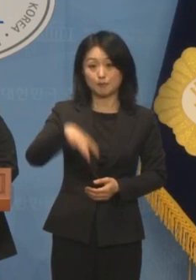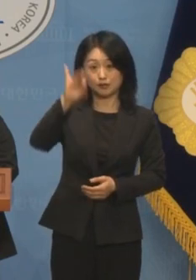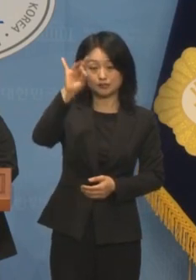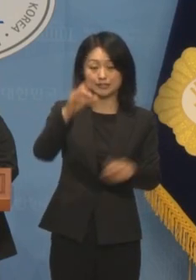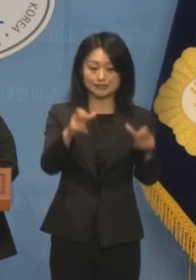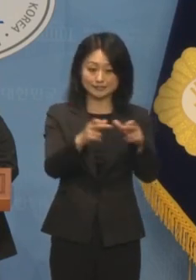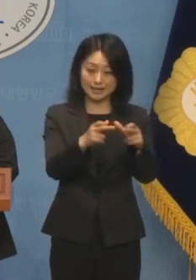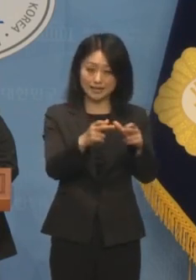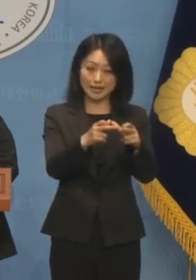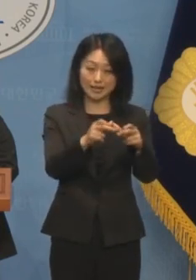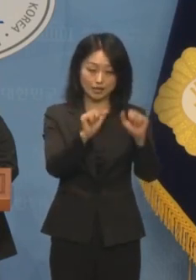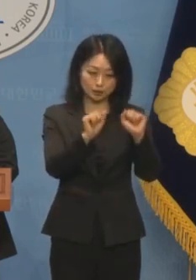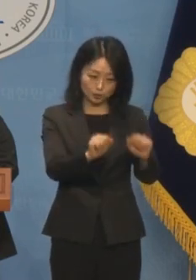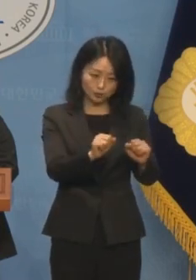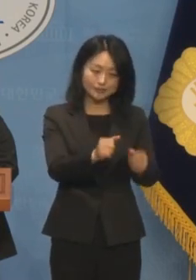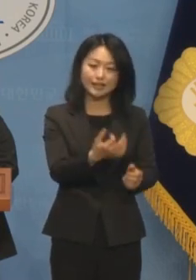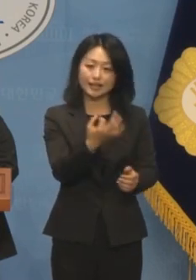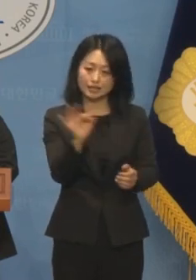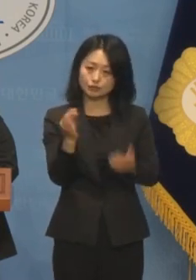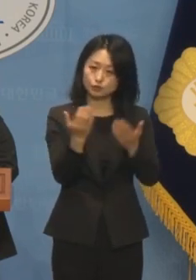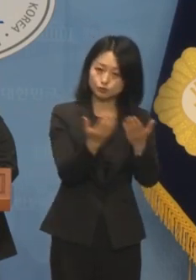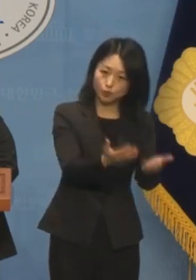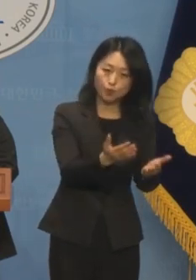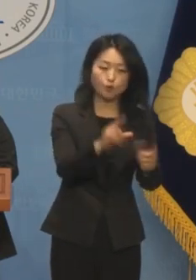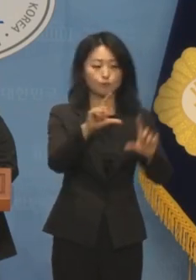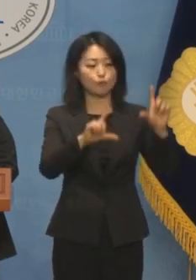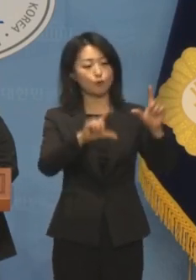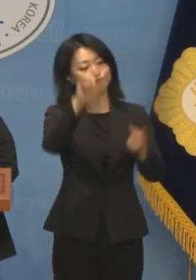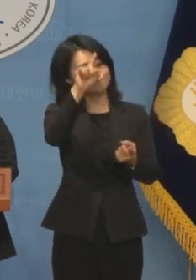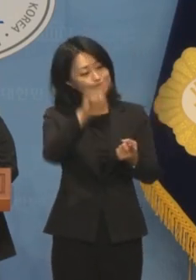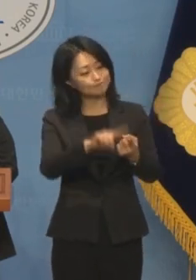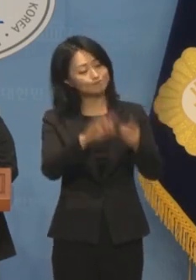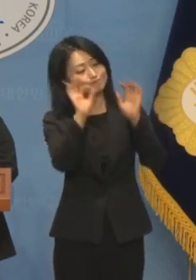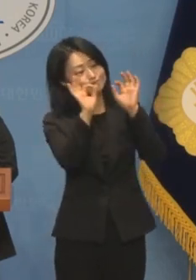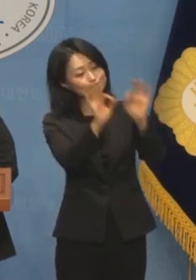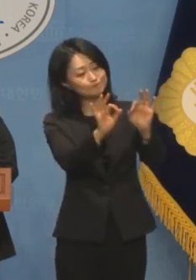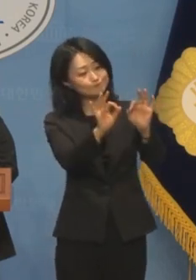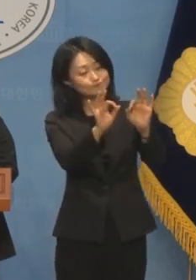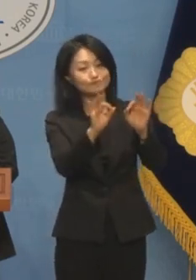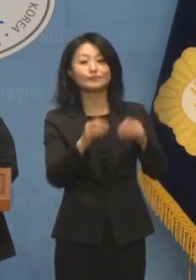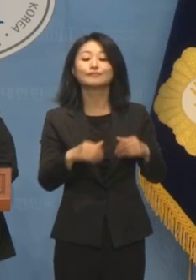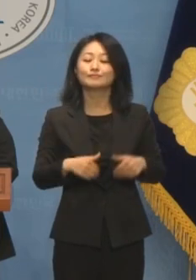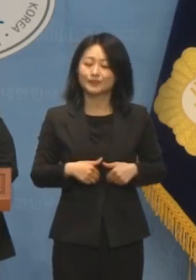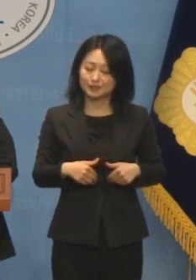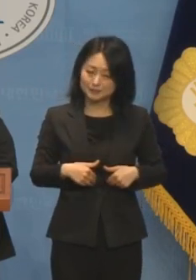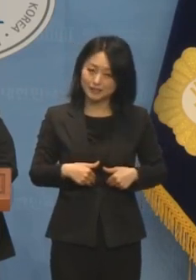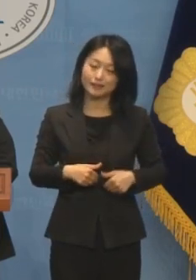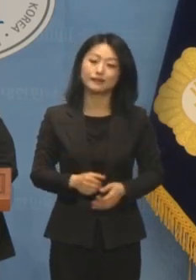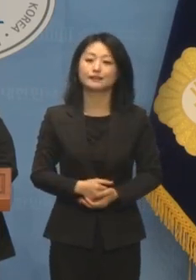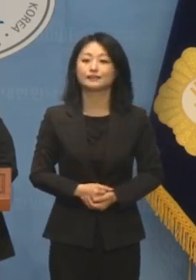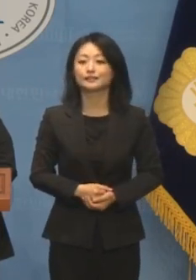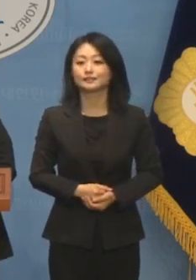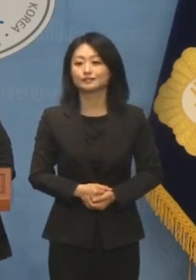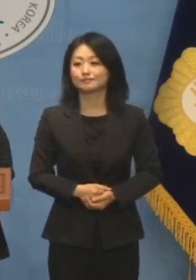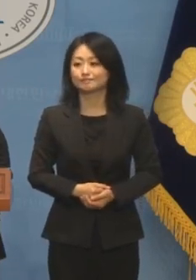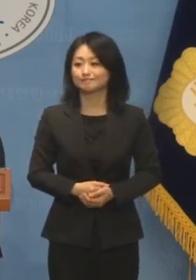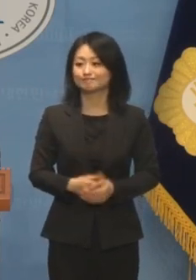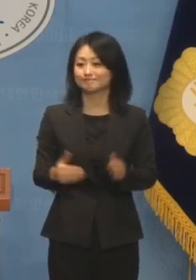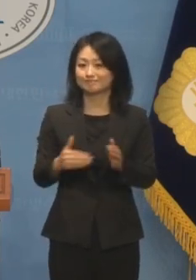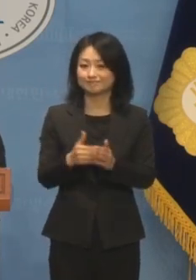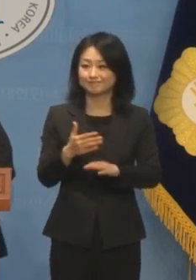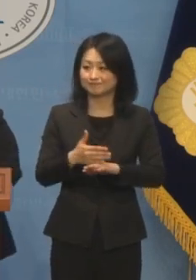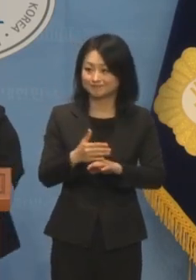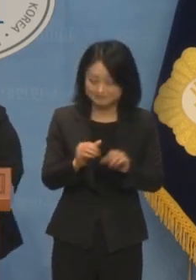장애인을 존재 자체로 인정하고 있는 그대로 바라보는 것부터 시작해야 할 것입니다. 이상입니다.